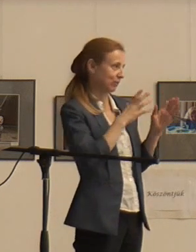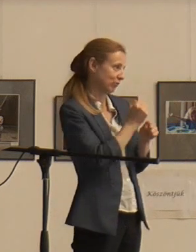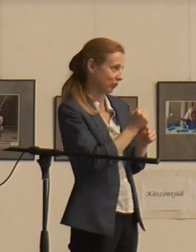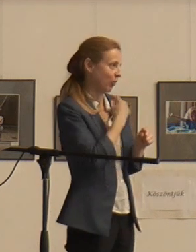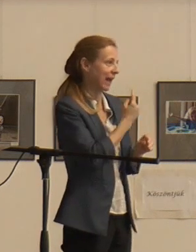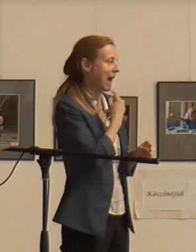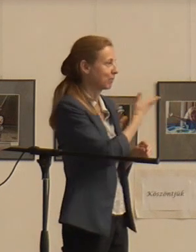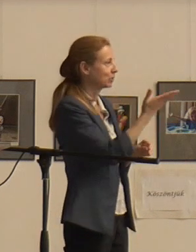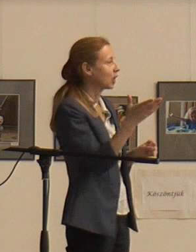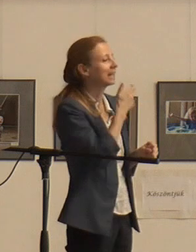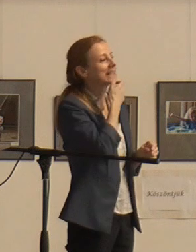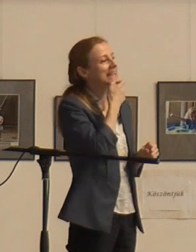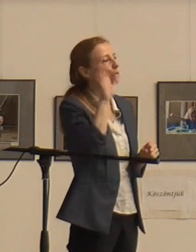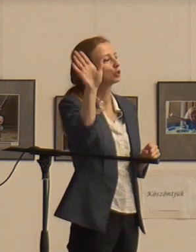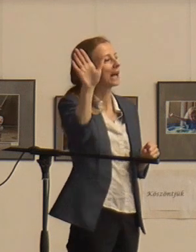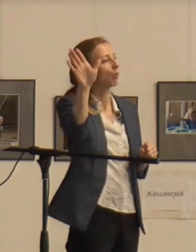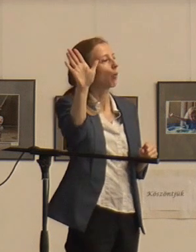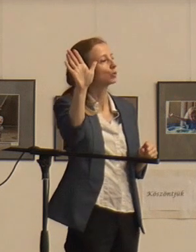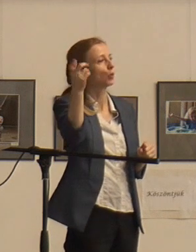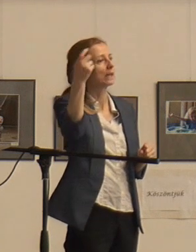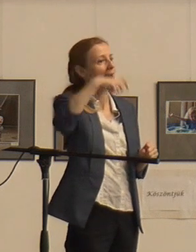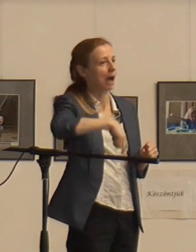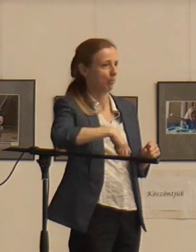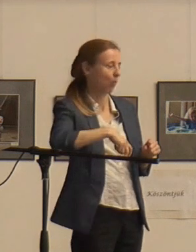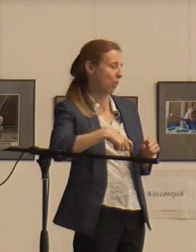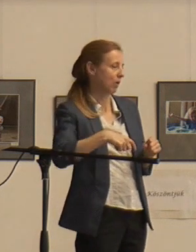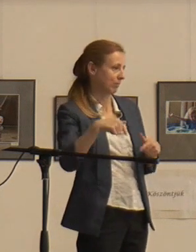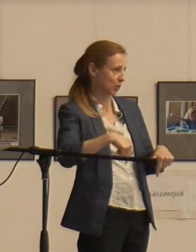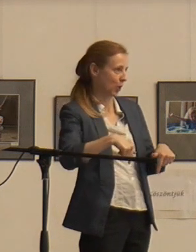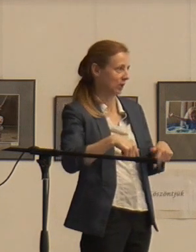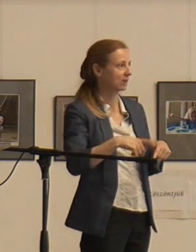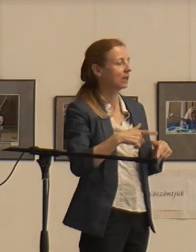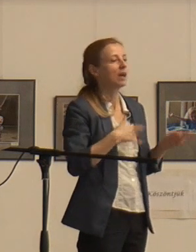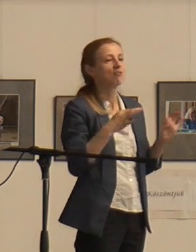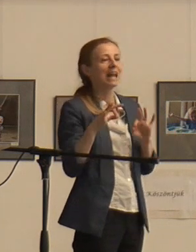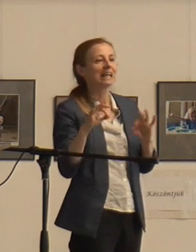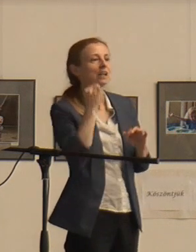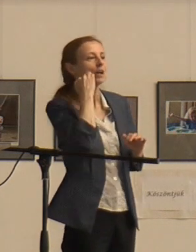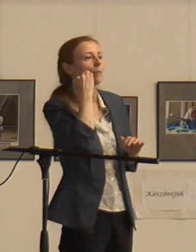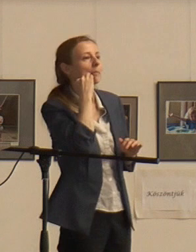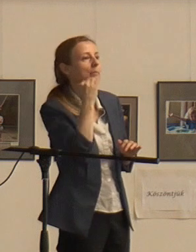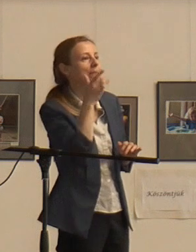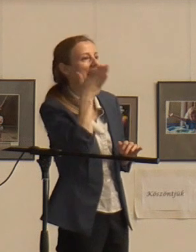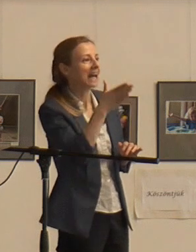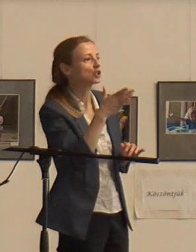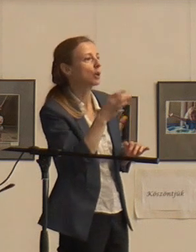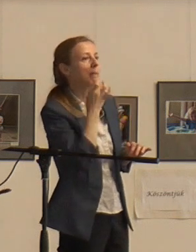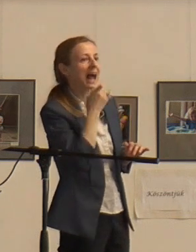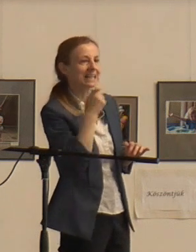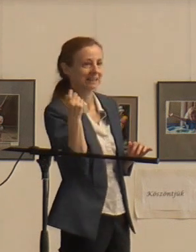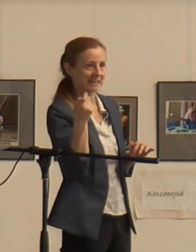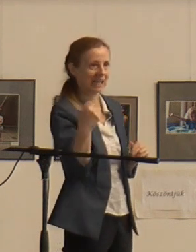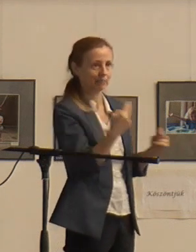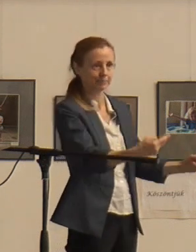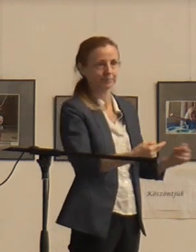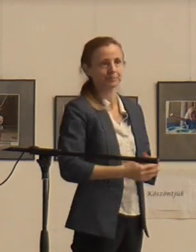elmondani. Az idősek otthonából jött el hozzánk. Felkészül Nikes Bálintné.